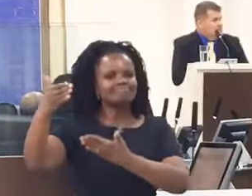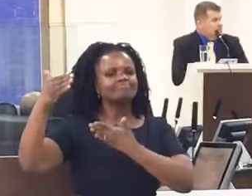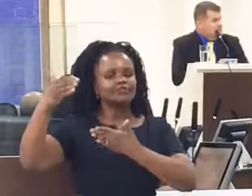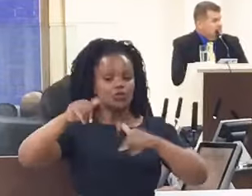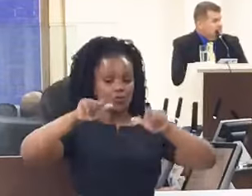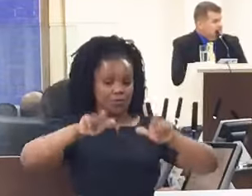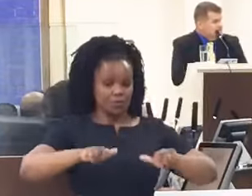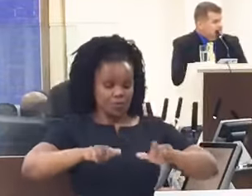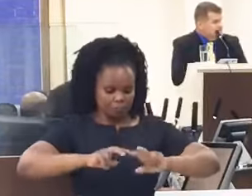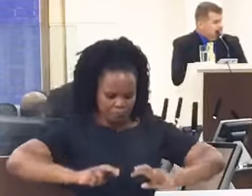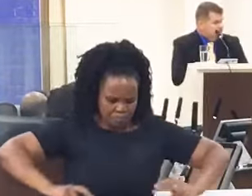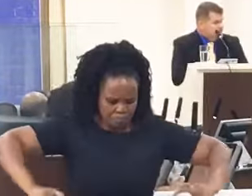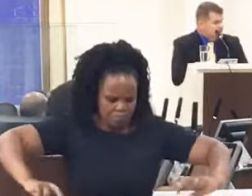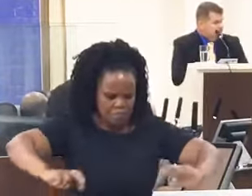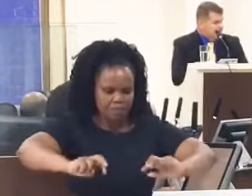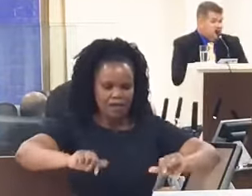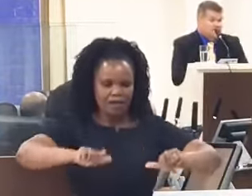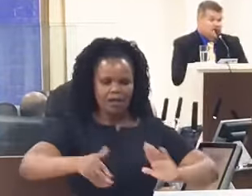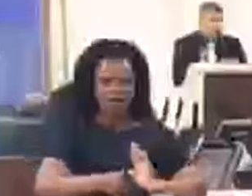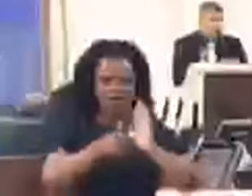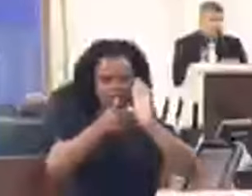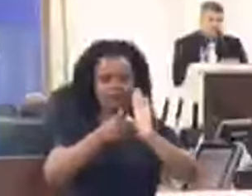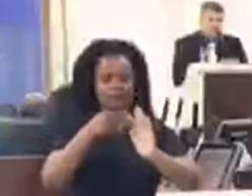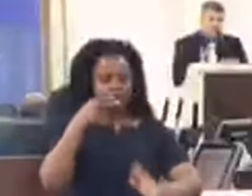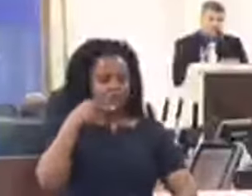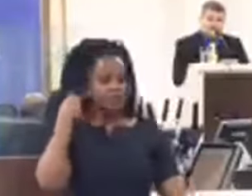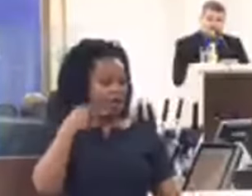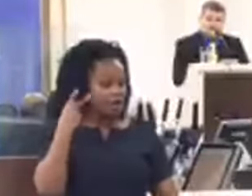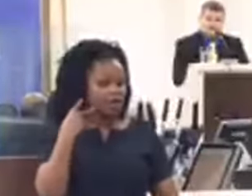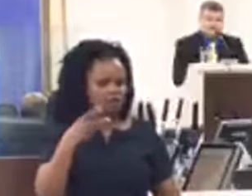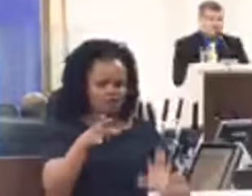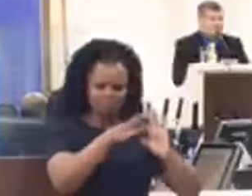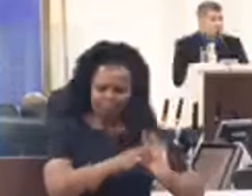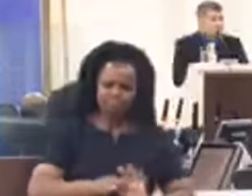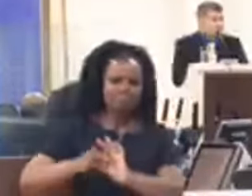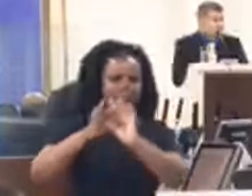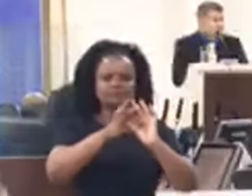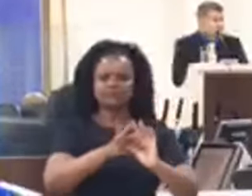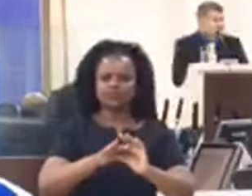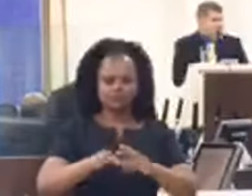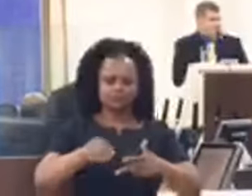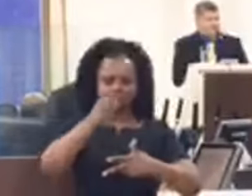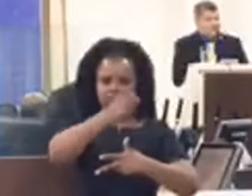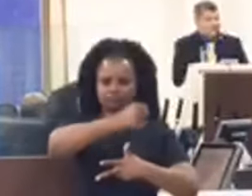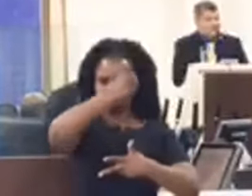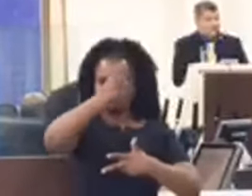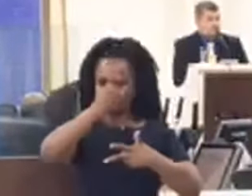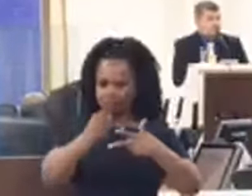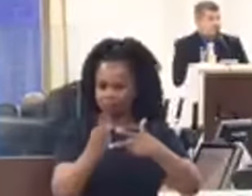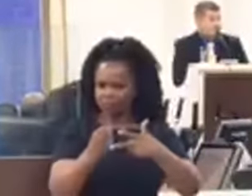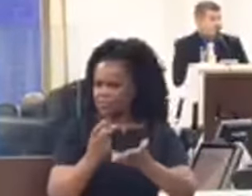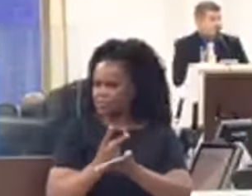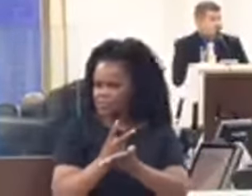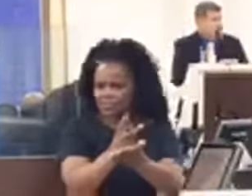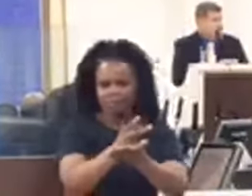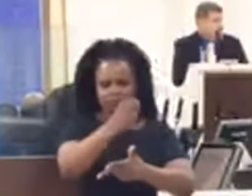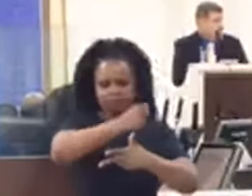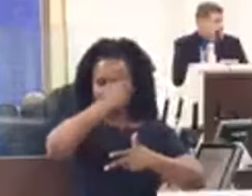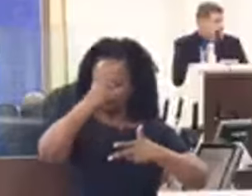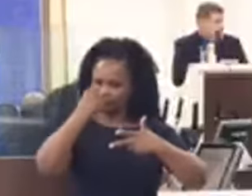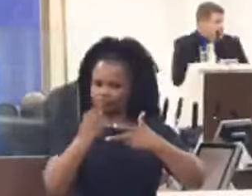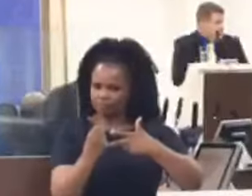os vereadores pela união do Legislativo com o Executivo. Eu sempre tenho falado que eu não faço nada